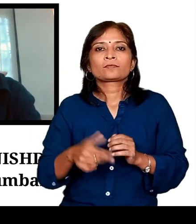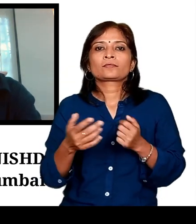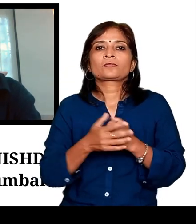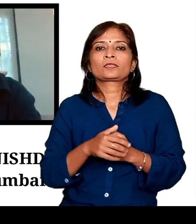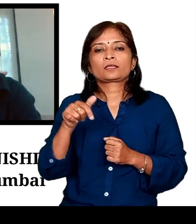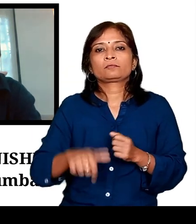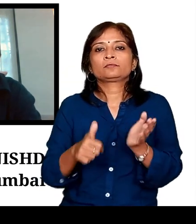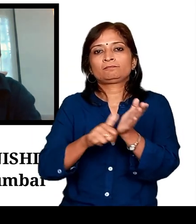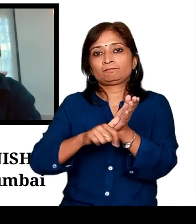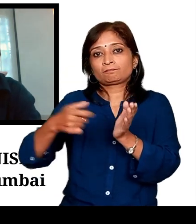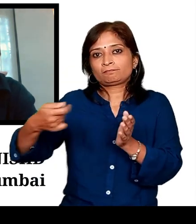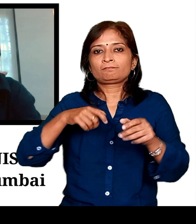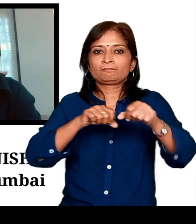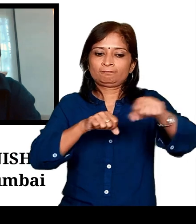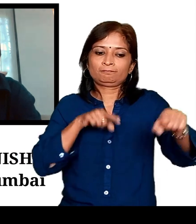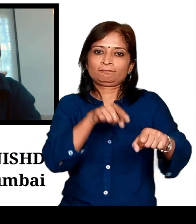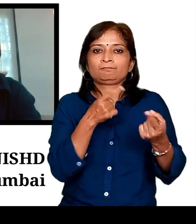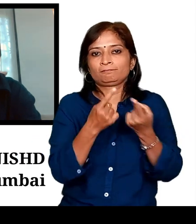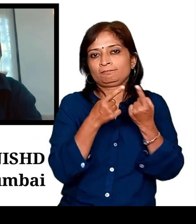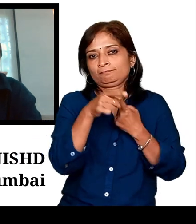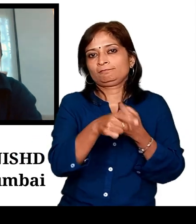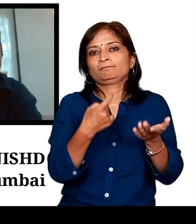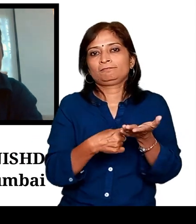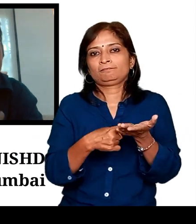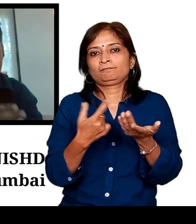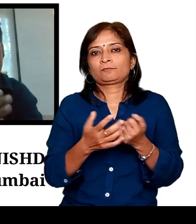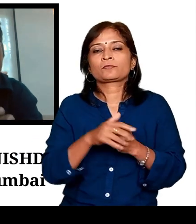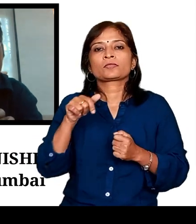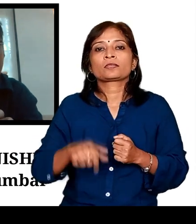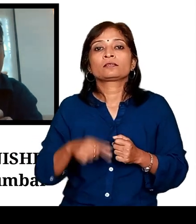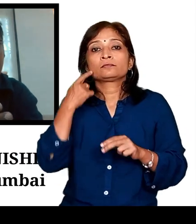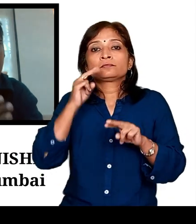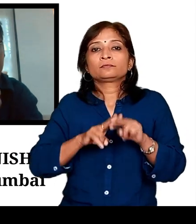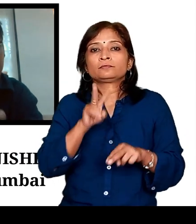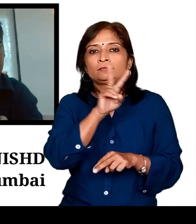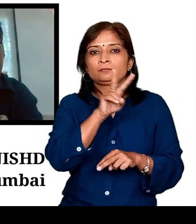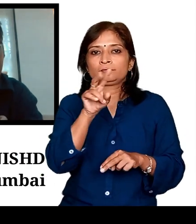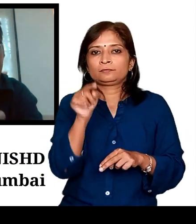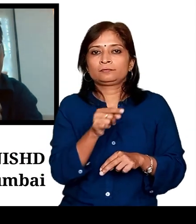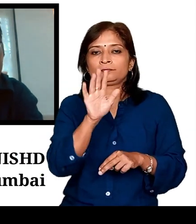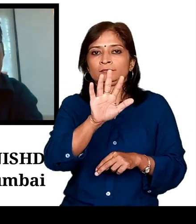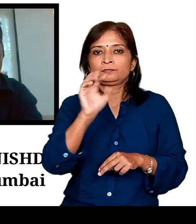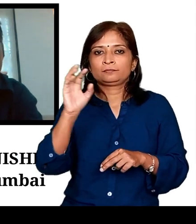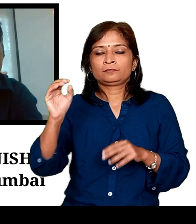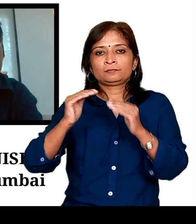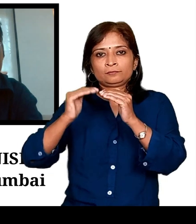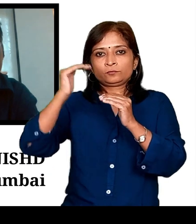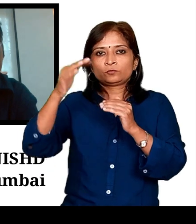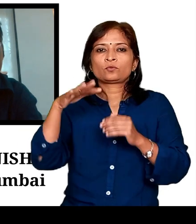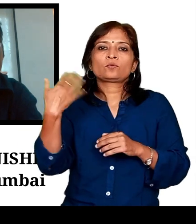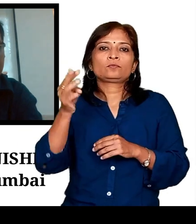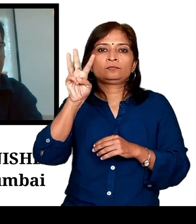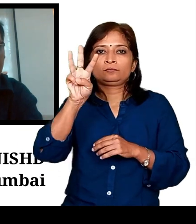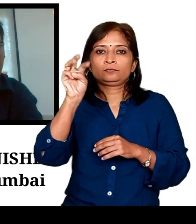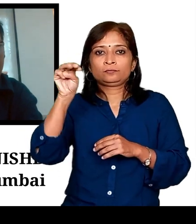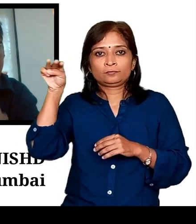हमें इनकम सर्टिफिकेट की जरूरत होती है। अगर 22,500 से आगे 30,000 तक किसी का